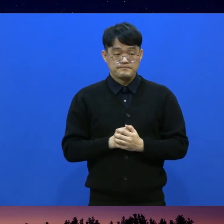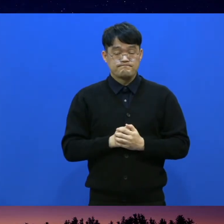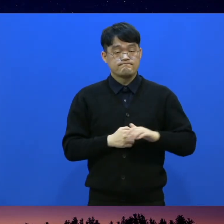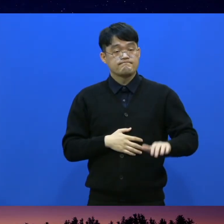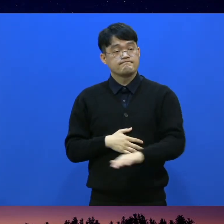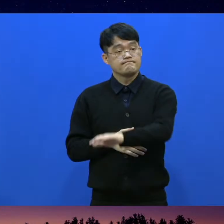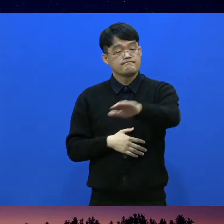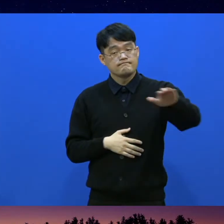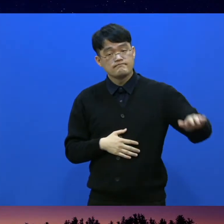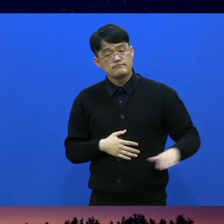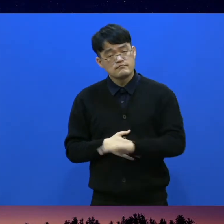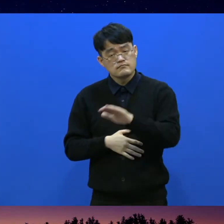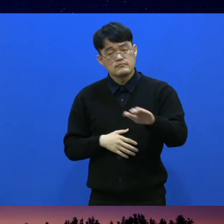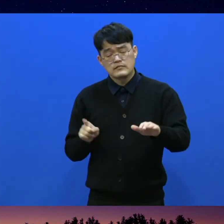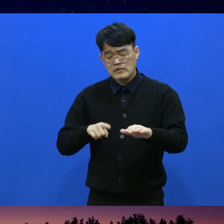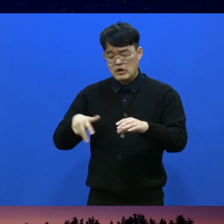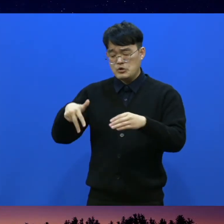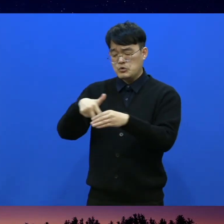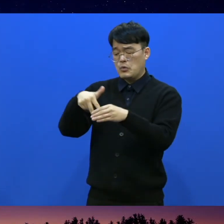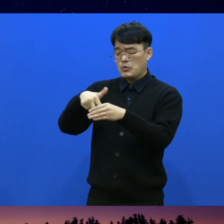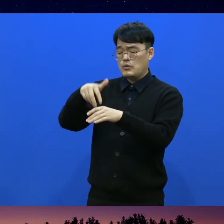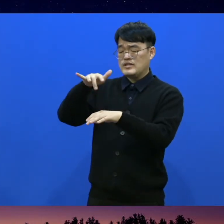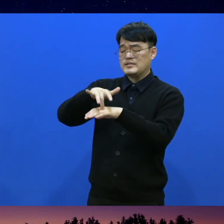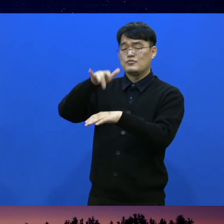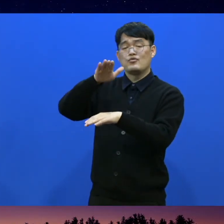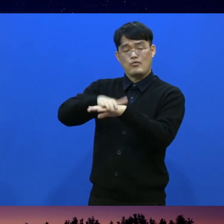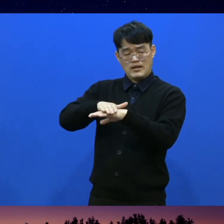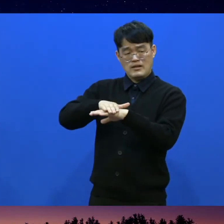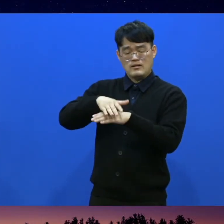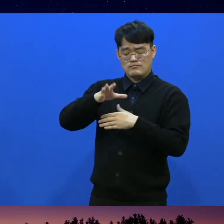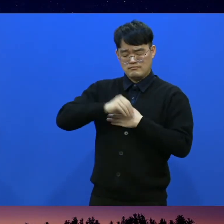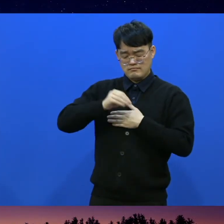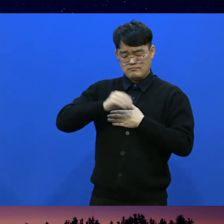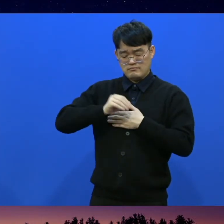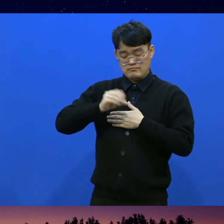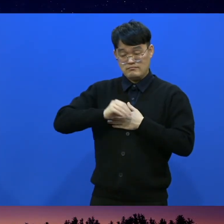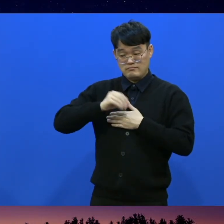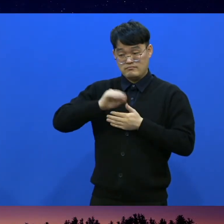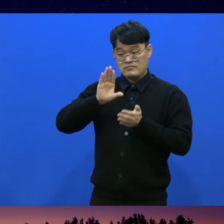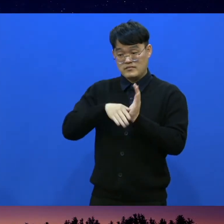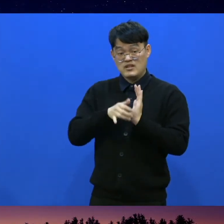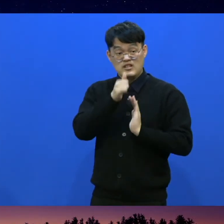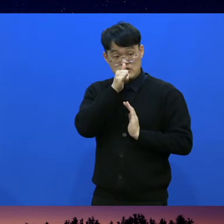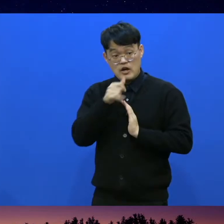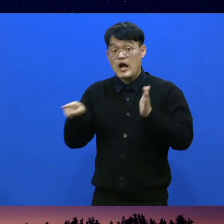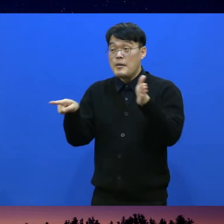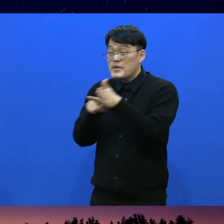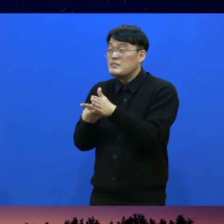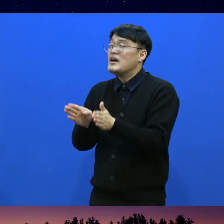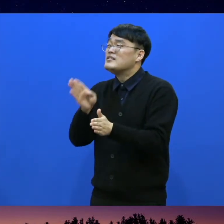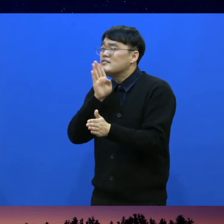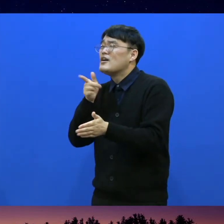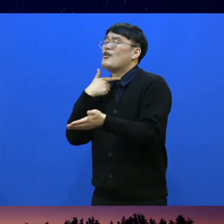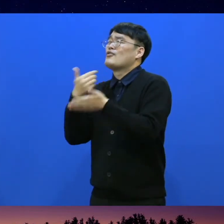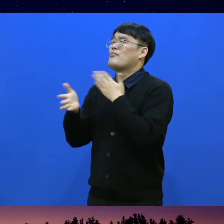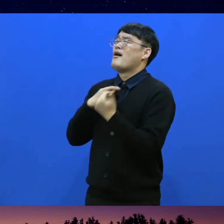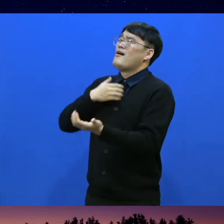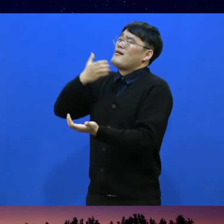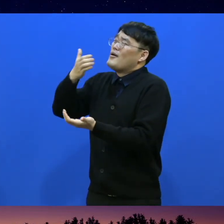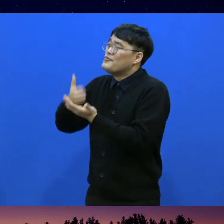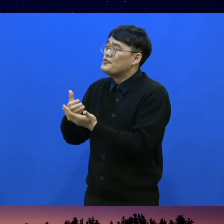우리가 자칫하면 종교적인 습관이 몸에 배일 때가 많습니다. 그러니까 신앙의 체험이